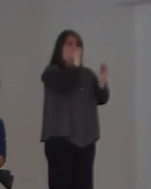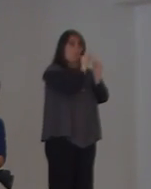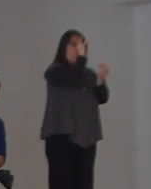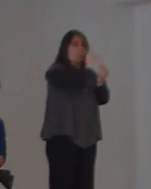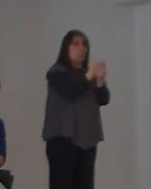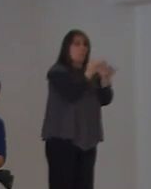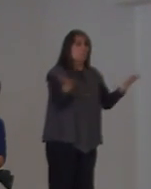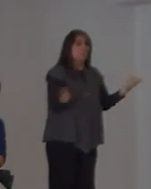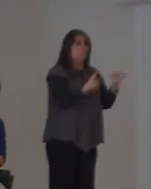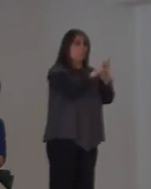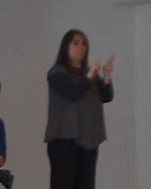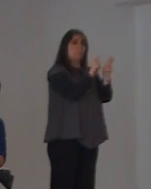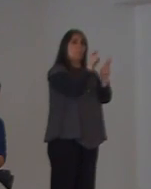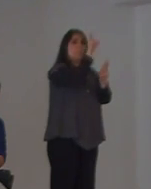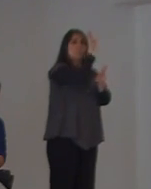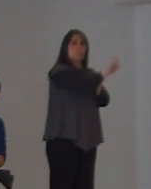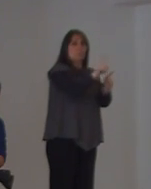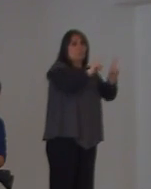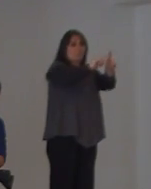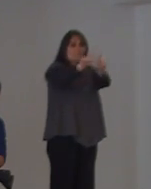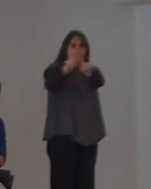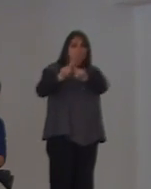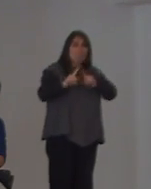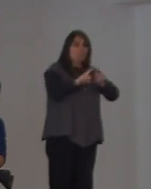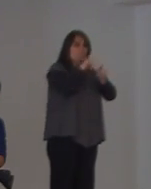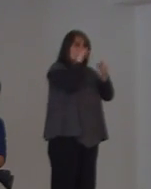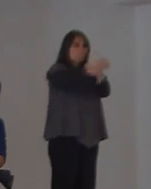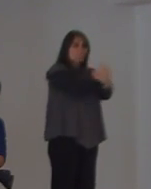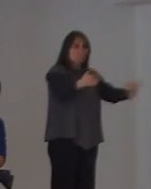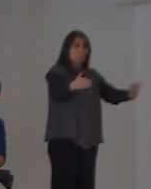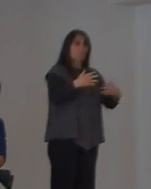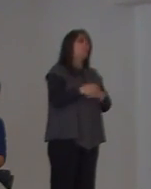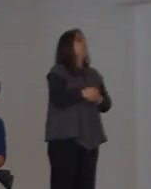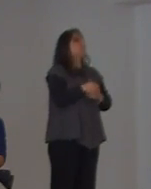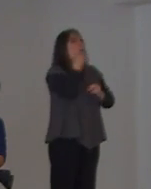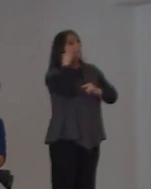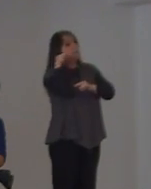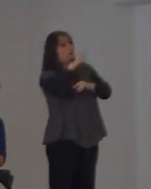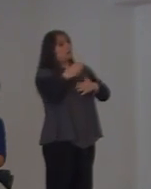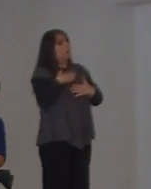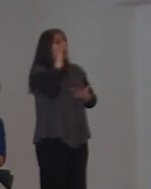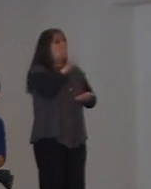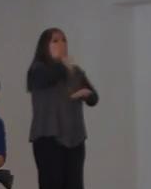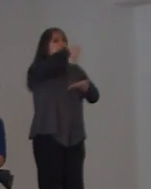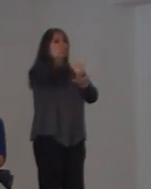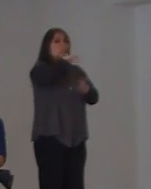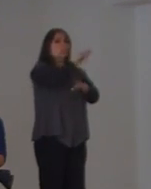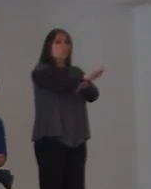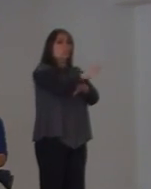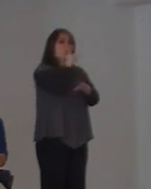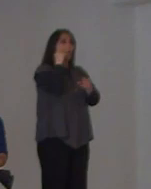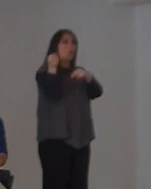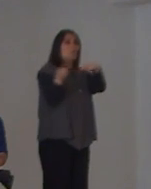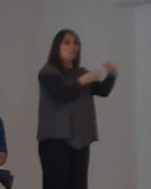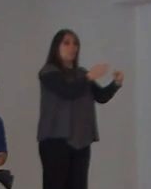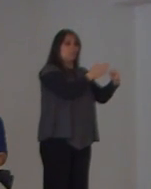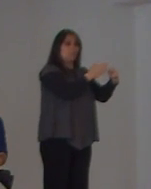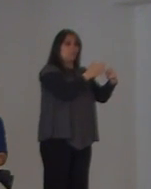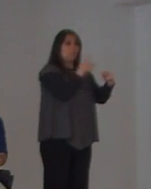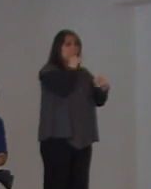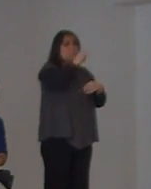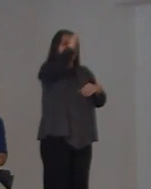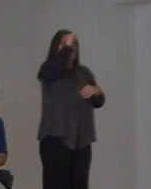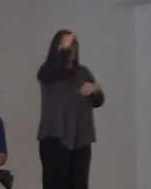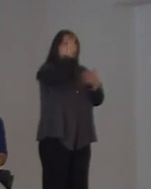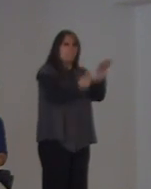niveles. Entonces, mi mirada de la educación desde la propuesta de ICAN es una mirada al